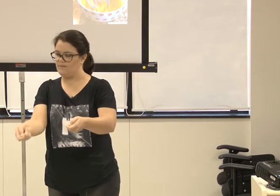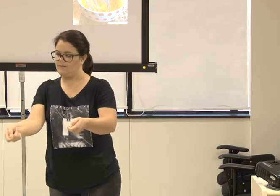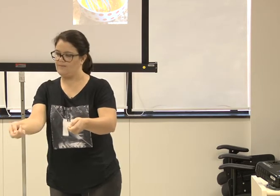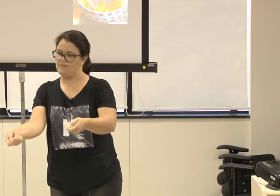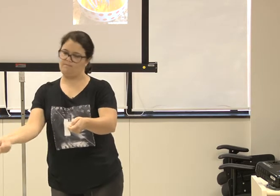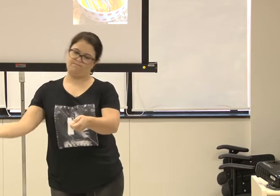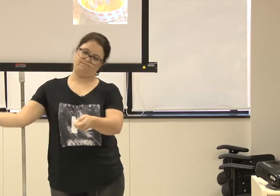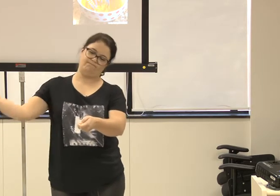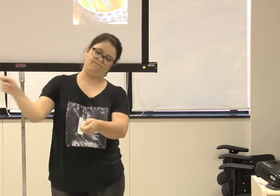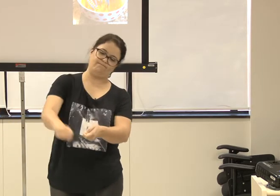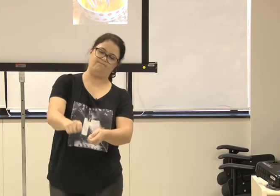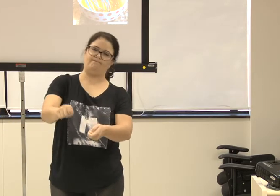Manteiga.